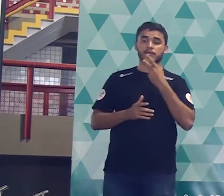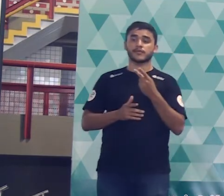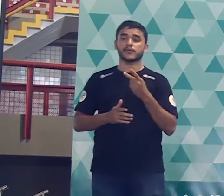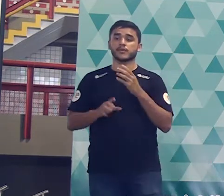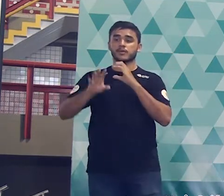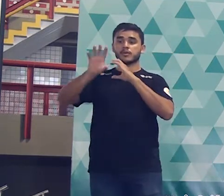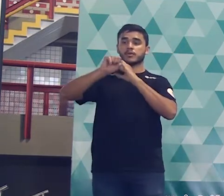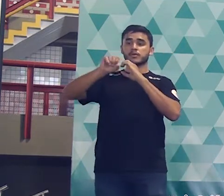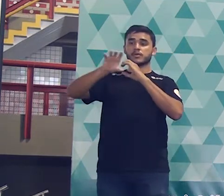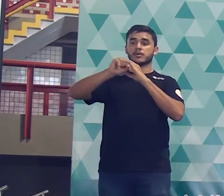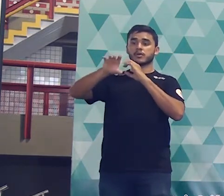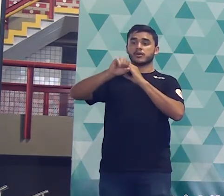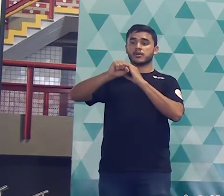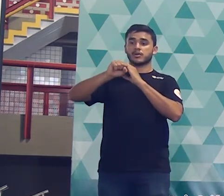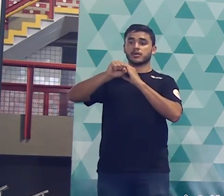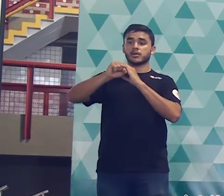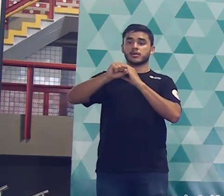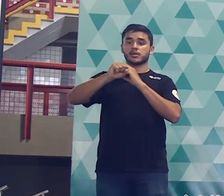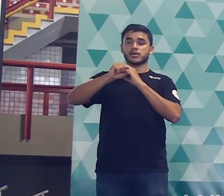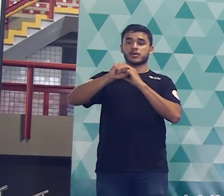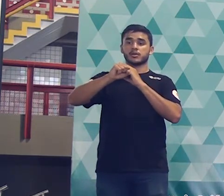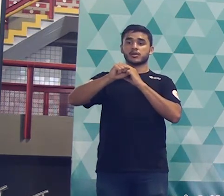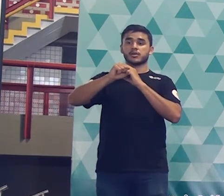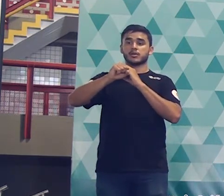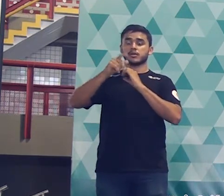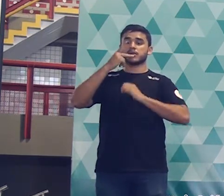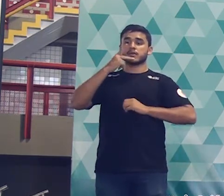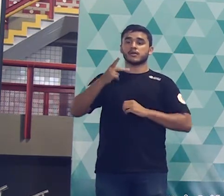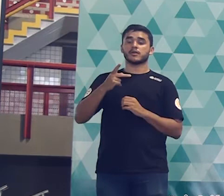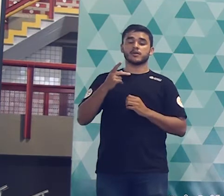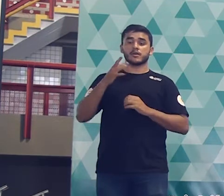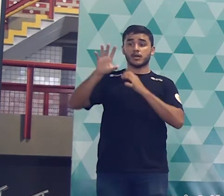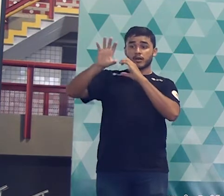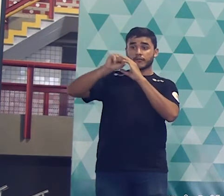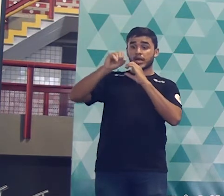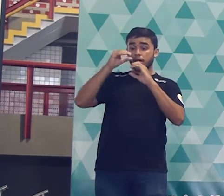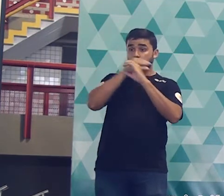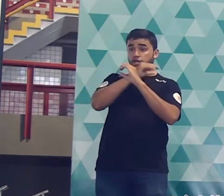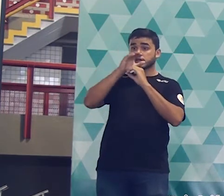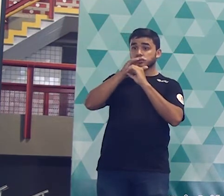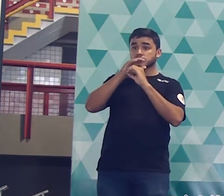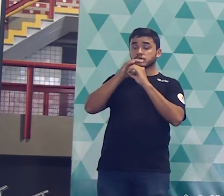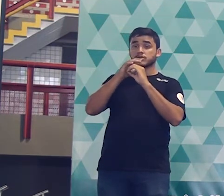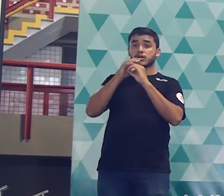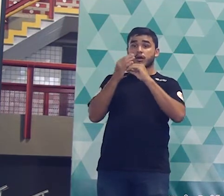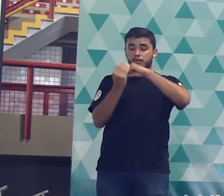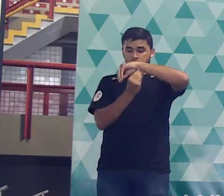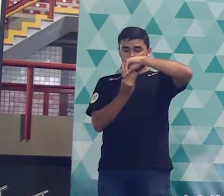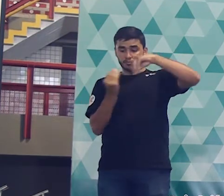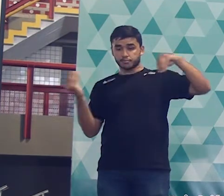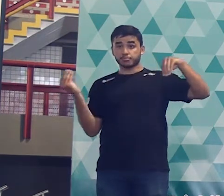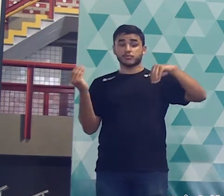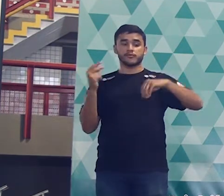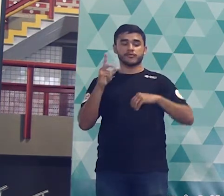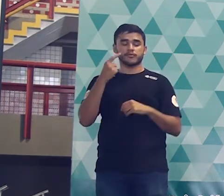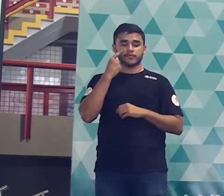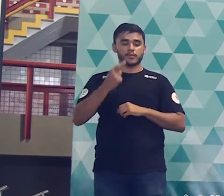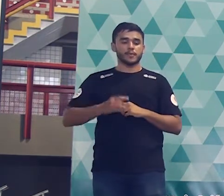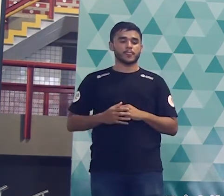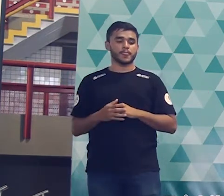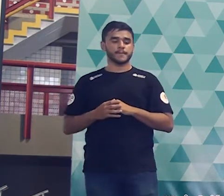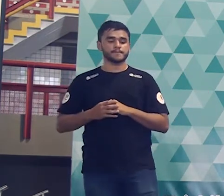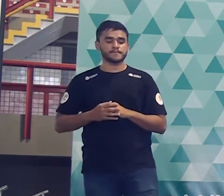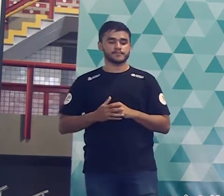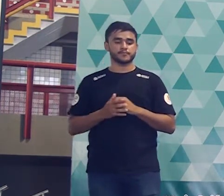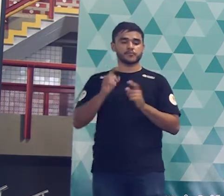absorvem ou liberam calor? Absorvem calor para quebrar a ligação. Olha agora para o outro lado, olha agora para o lado